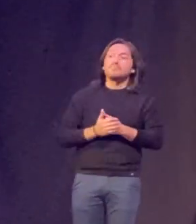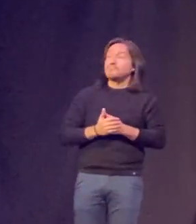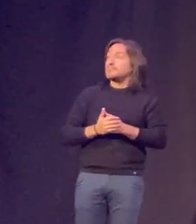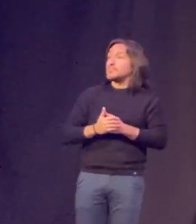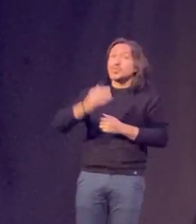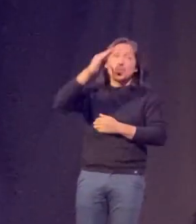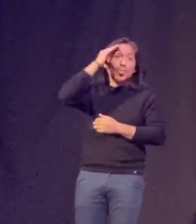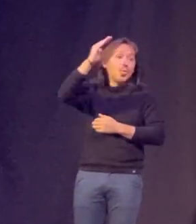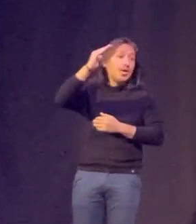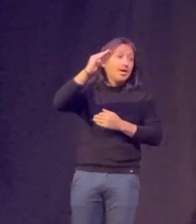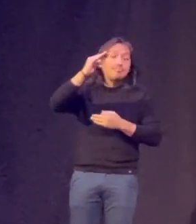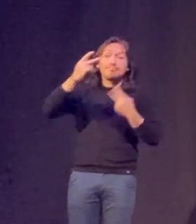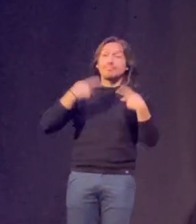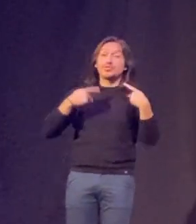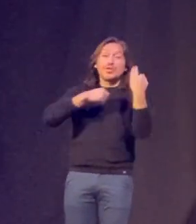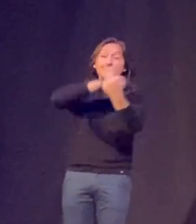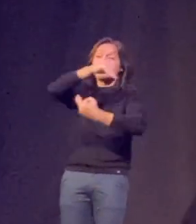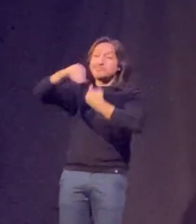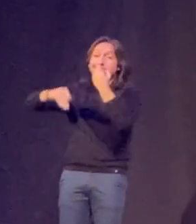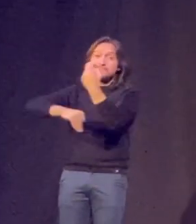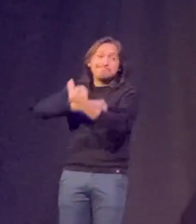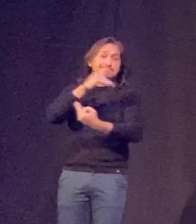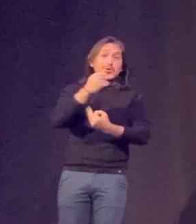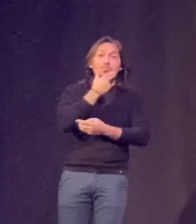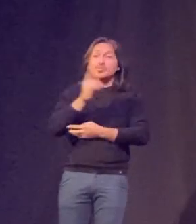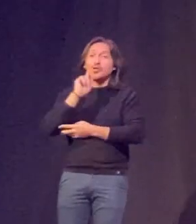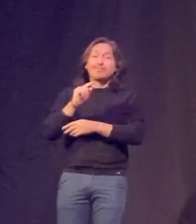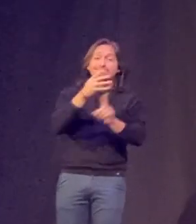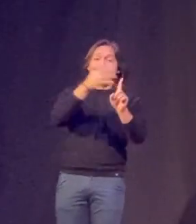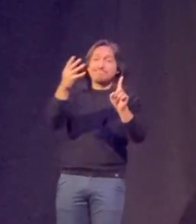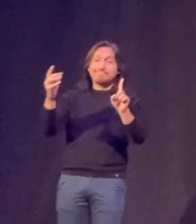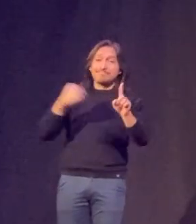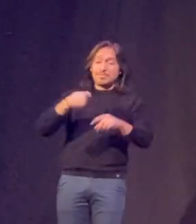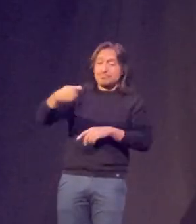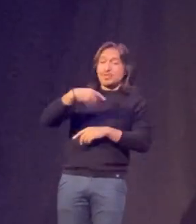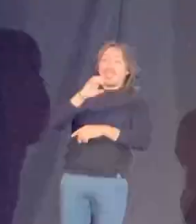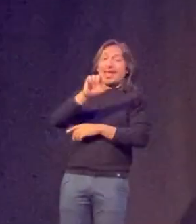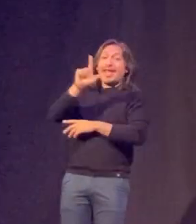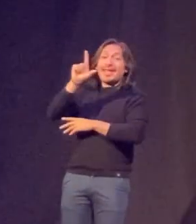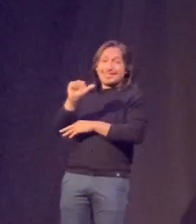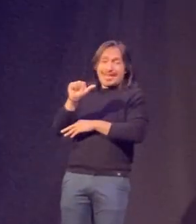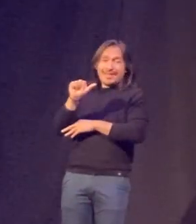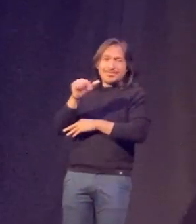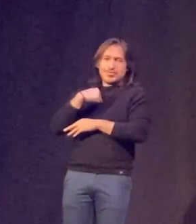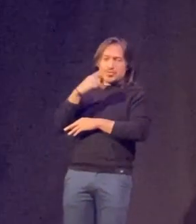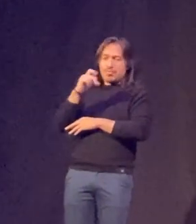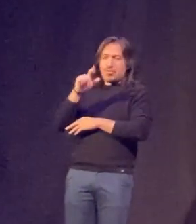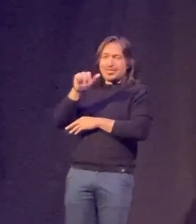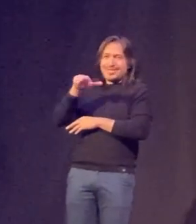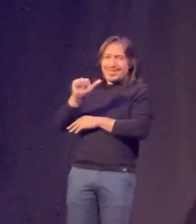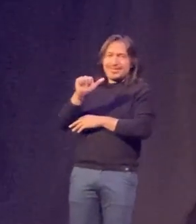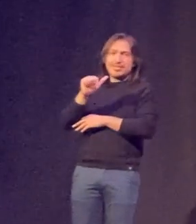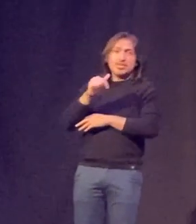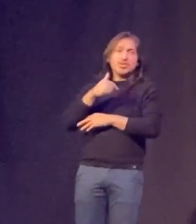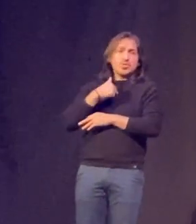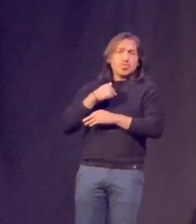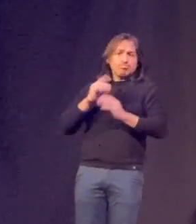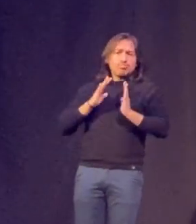Hola a todos, todas y todos. Mi nombre es Paulina Cortés, mi pronombre es ella. Y soy cofundadora